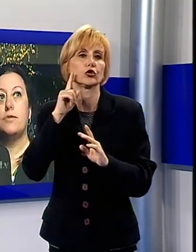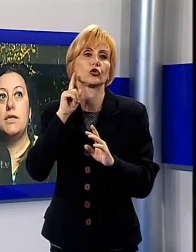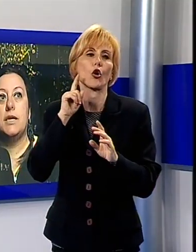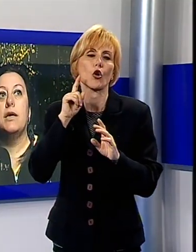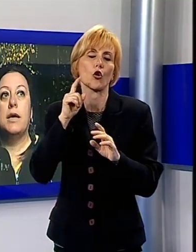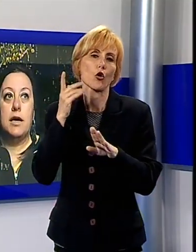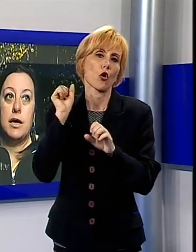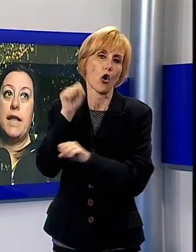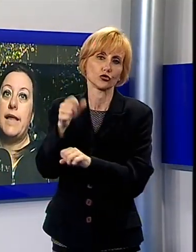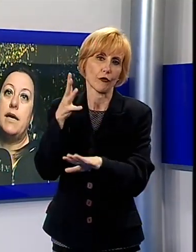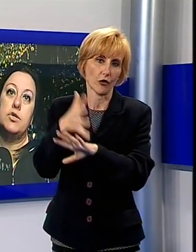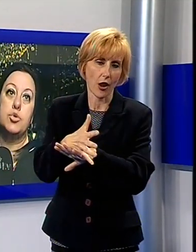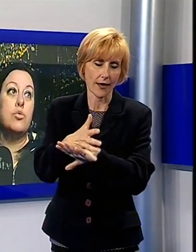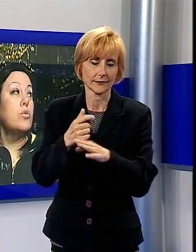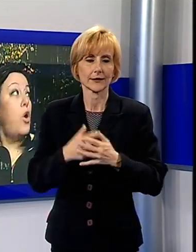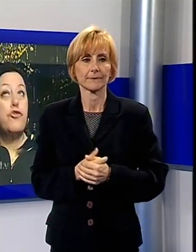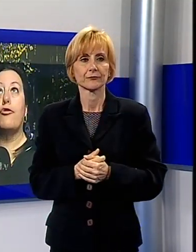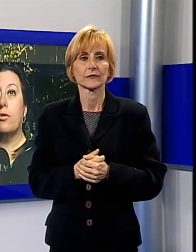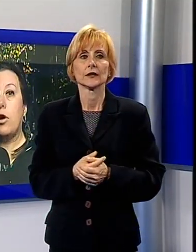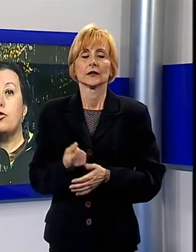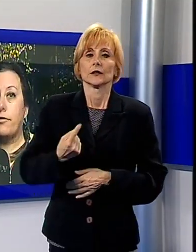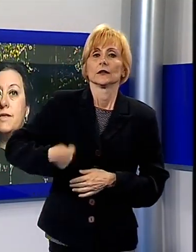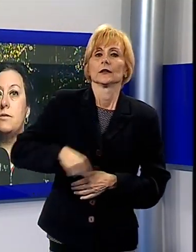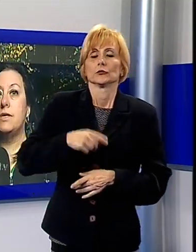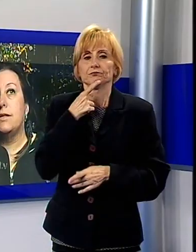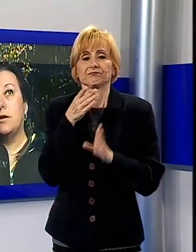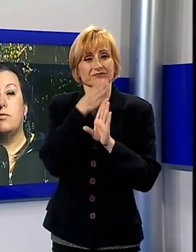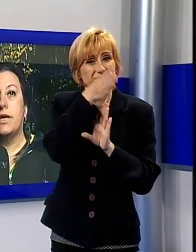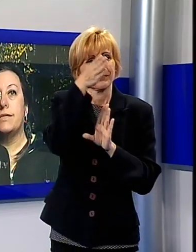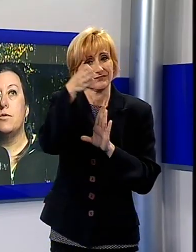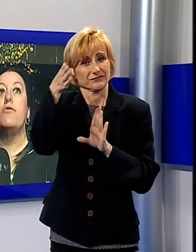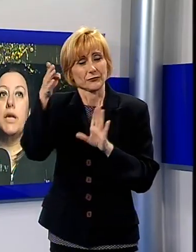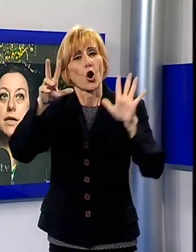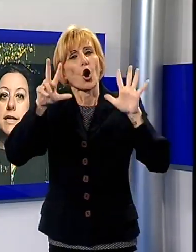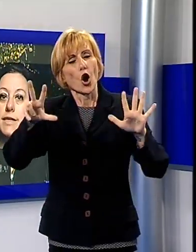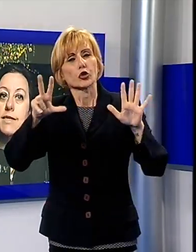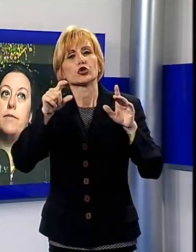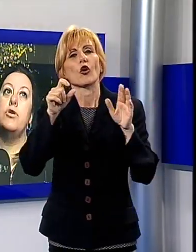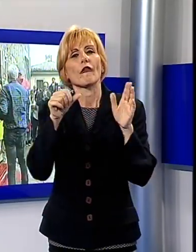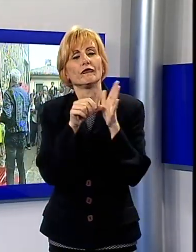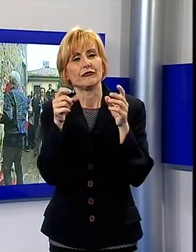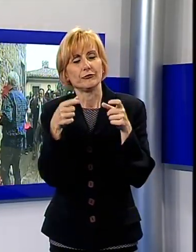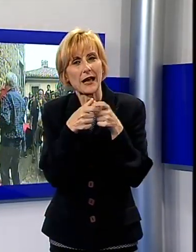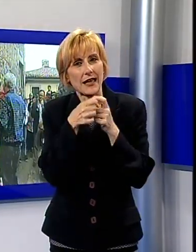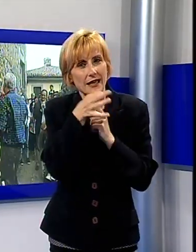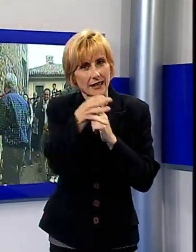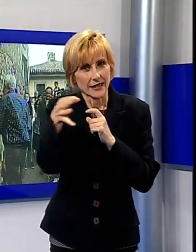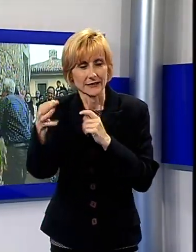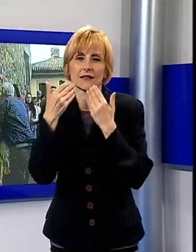di andare su 8 frazioni del comune di Castelnuovo, che ringraziamo. Ad inaugurare la panchina rossa anche Maria